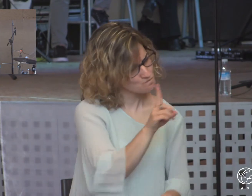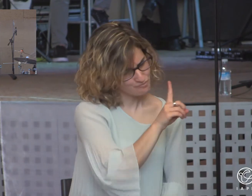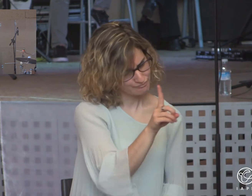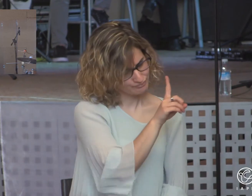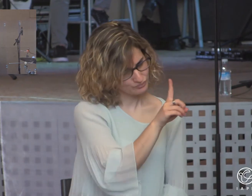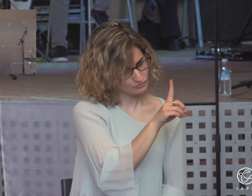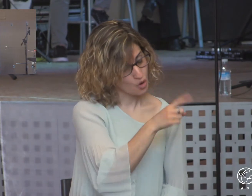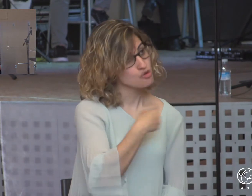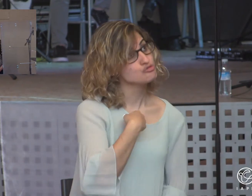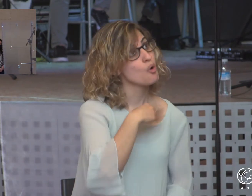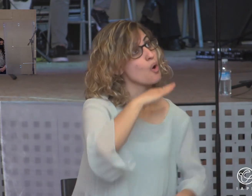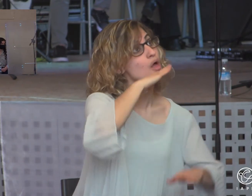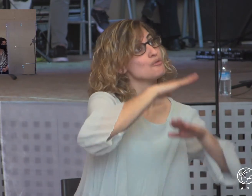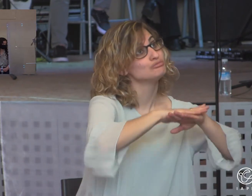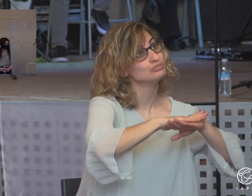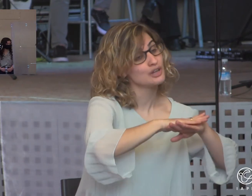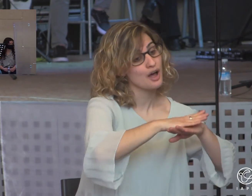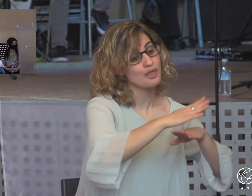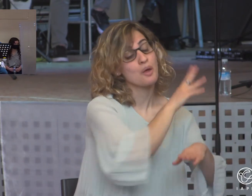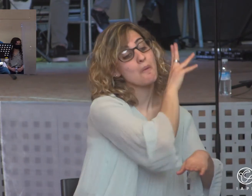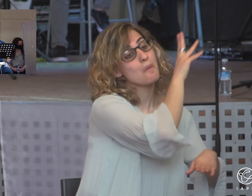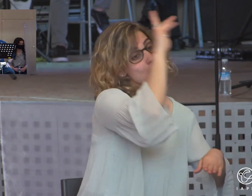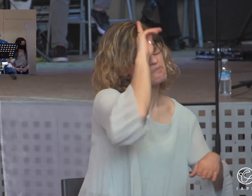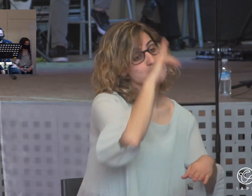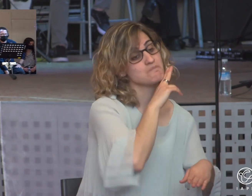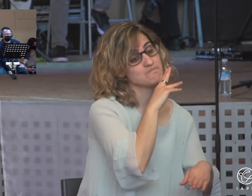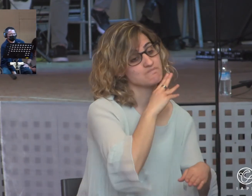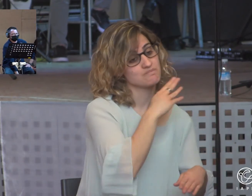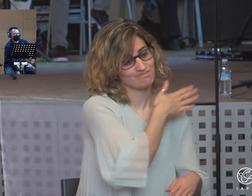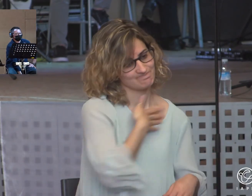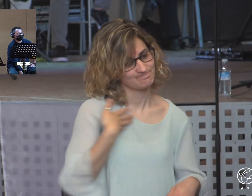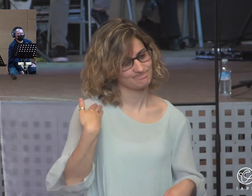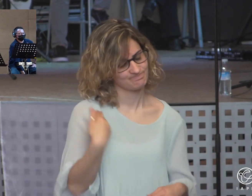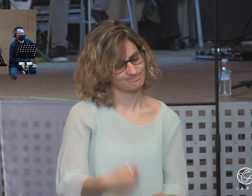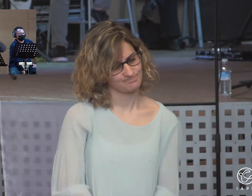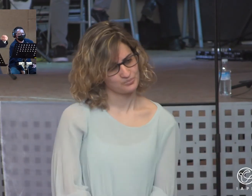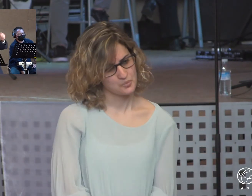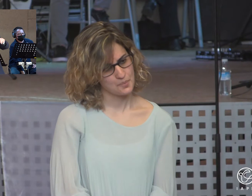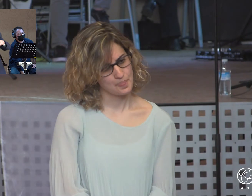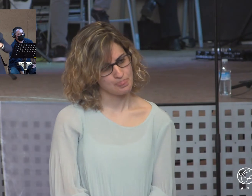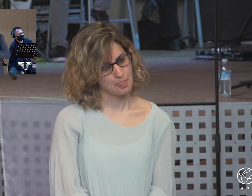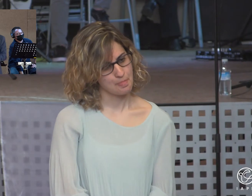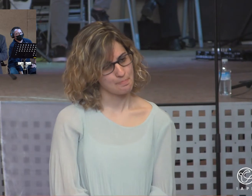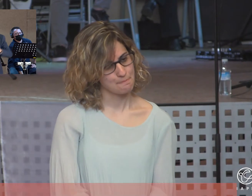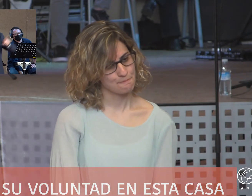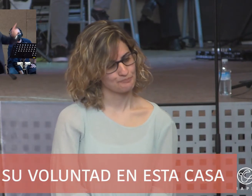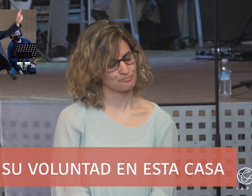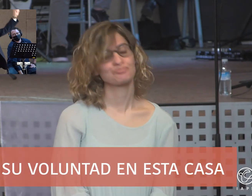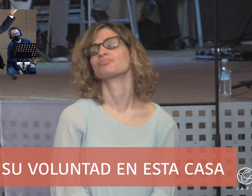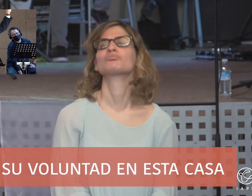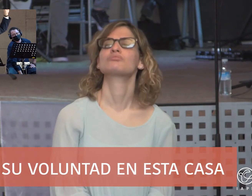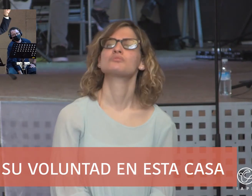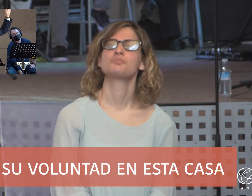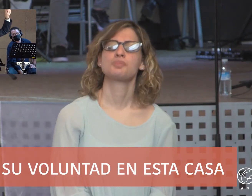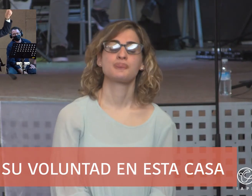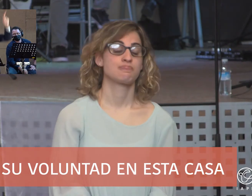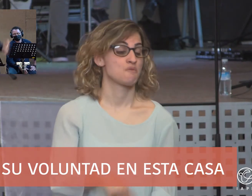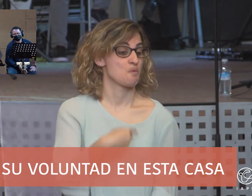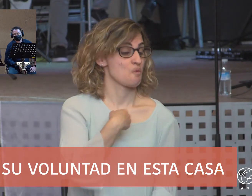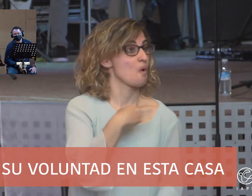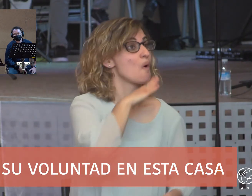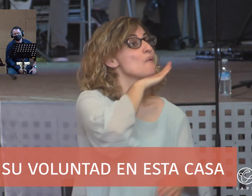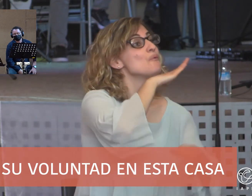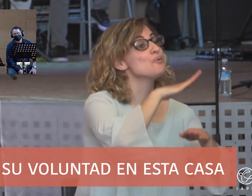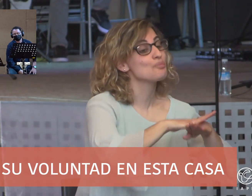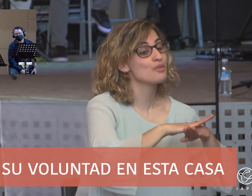Hermano, hermana, no se haga mi voluntad sobre mi vida. No se haga mi voluntad en este lugar. Hágase su